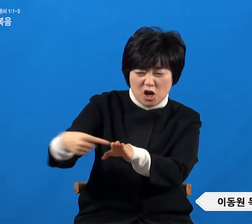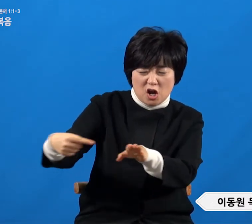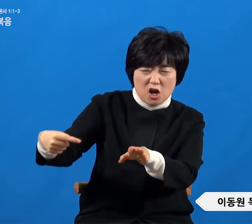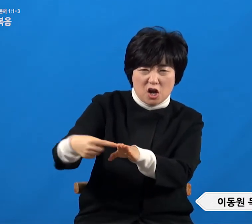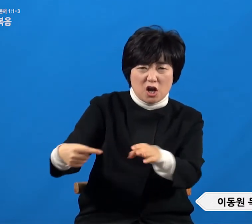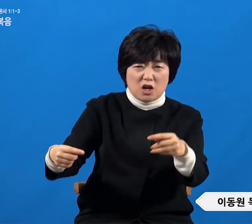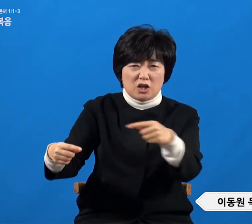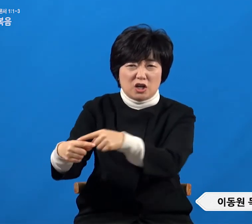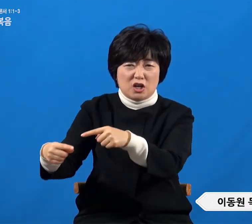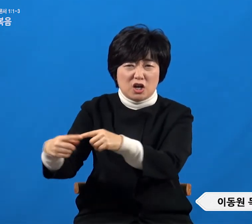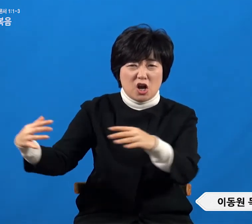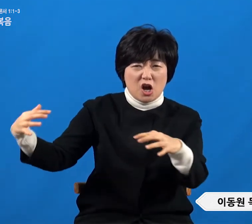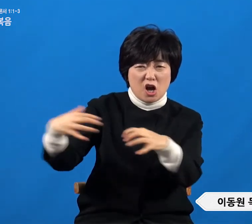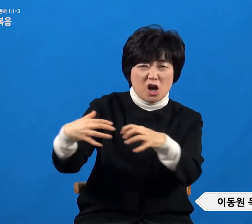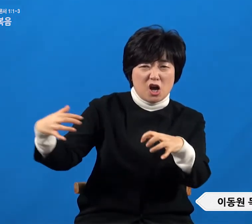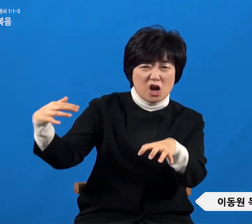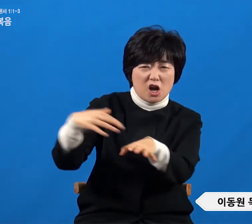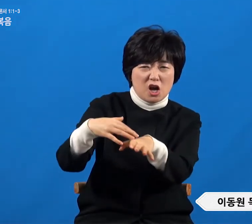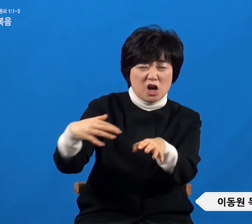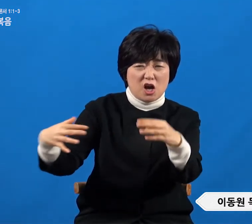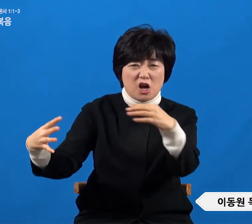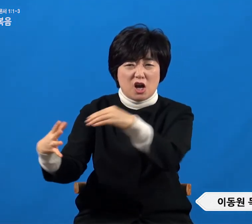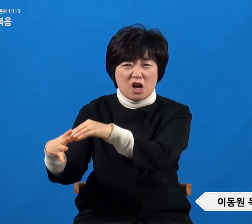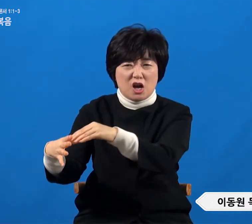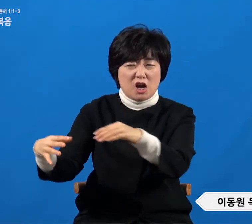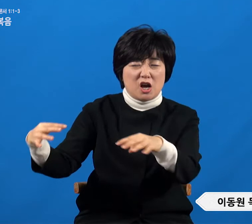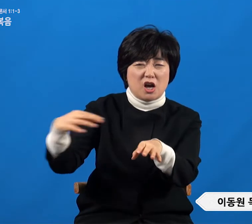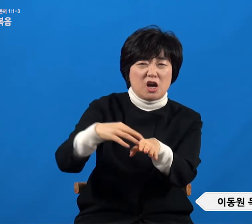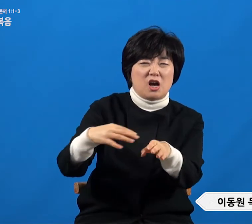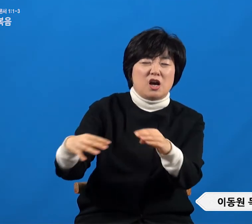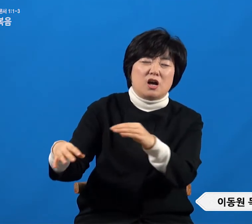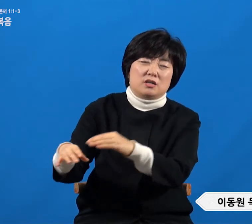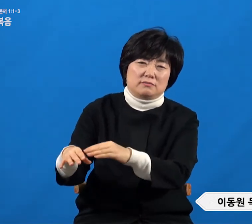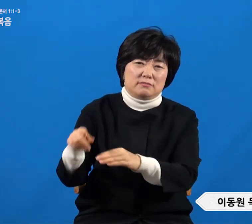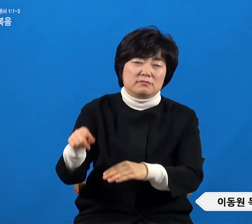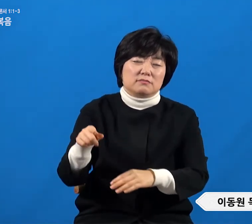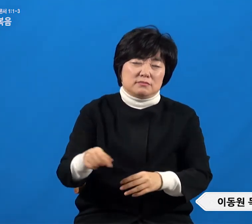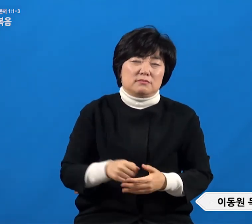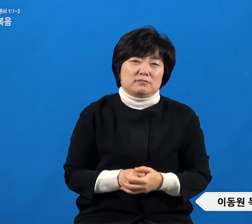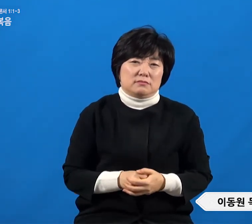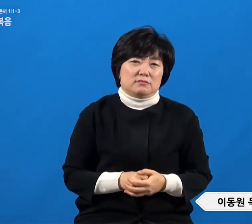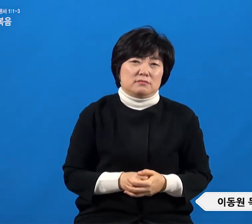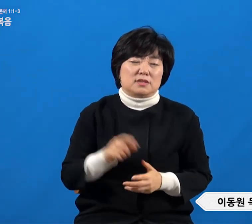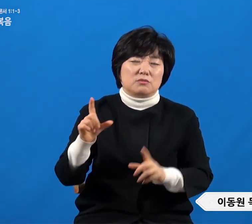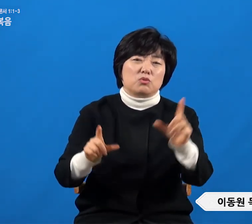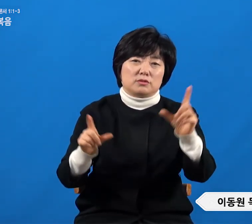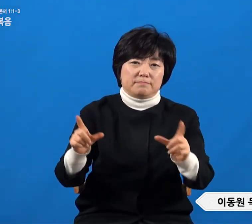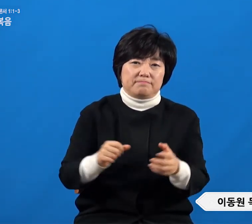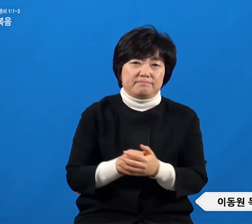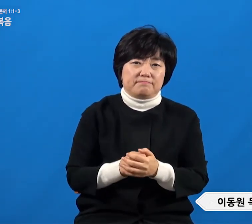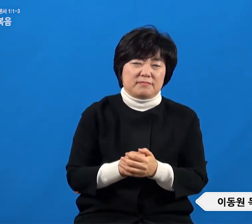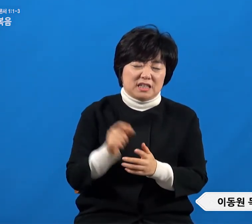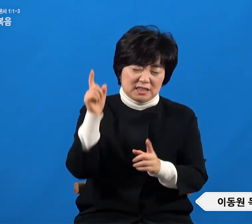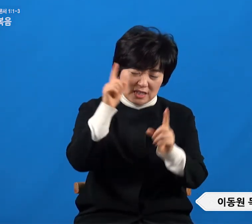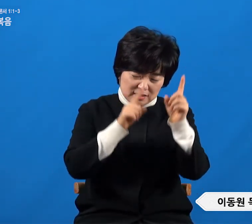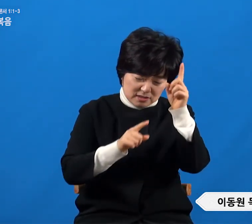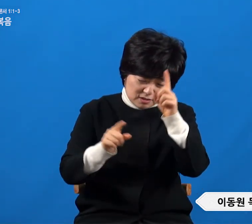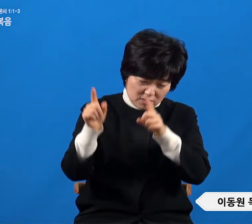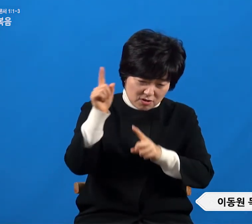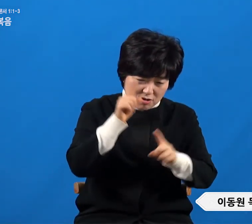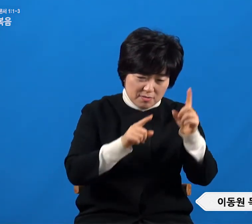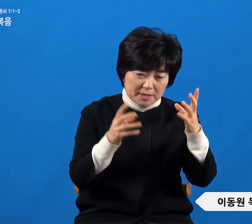받습니다. 상처를 주고 상처를 받습니다. 이것이 우리가 삶을 살고 있는 모습이 아니에요. 상처투성이의